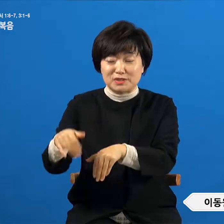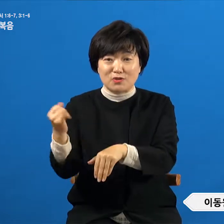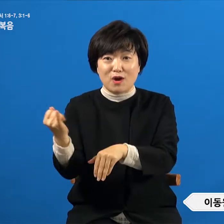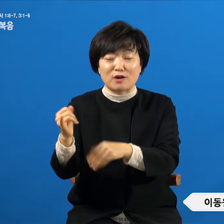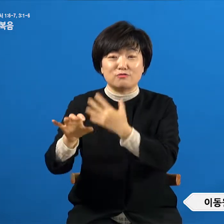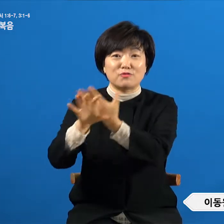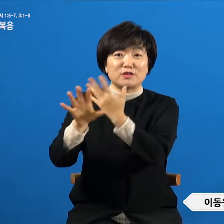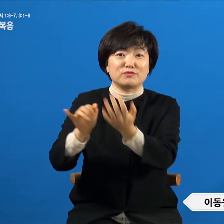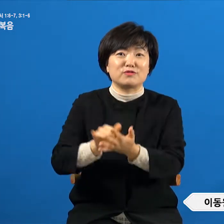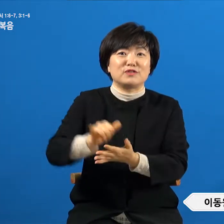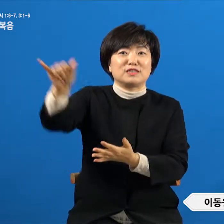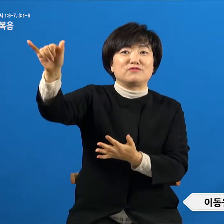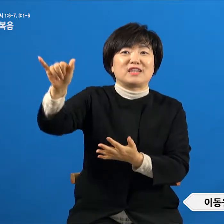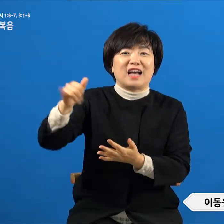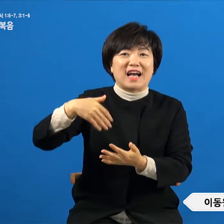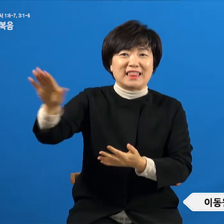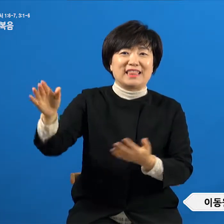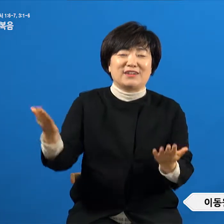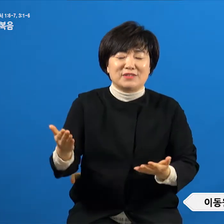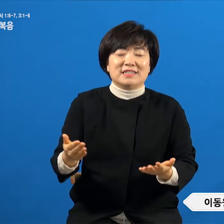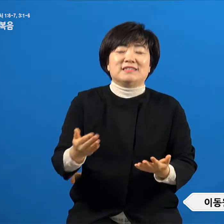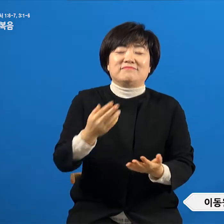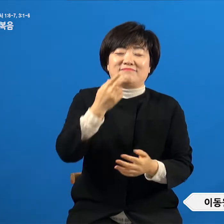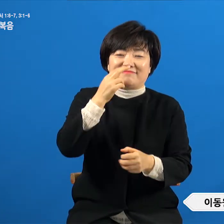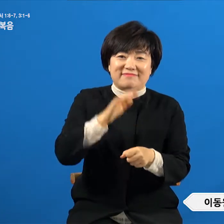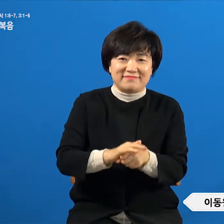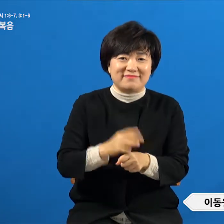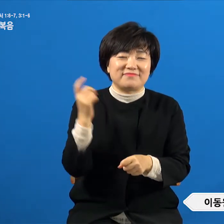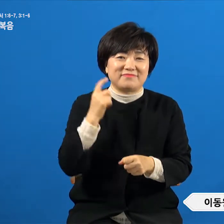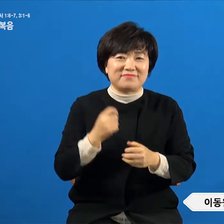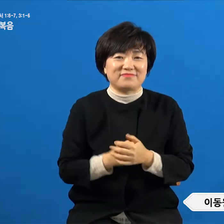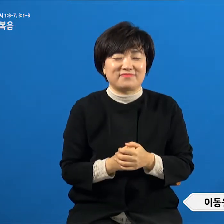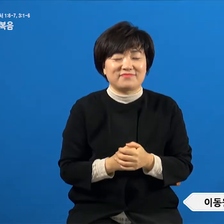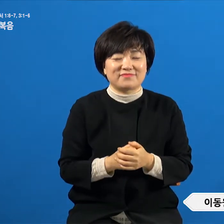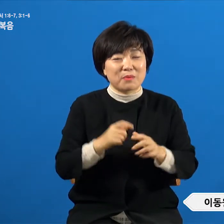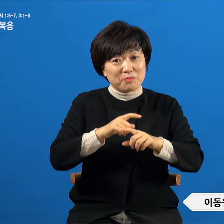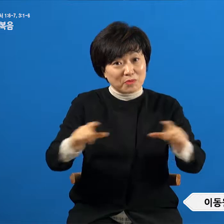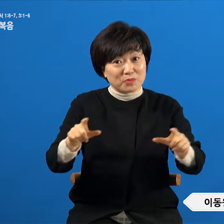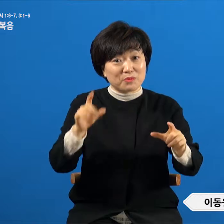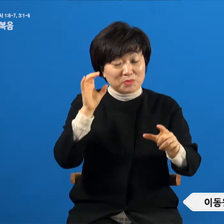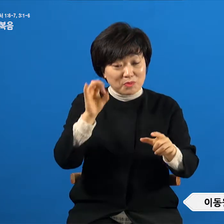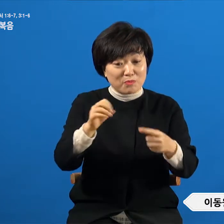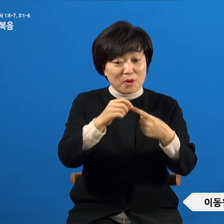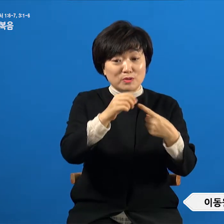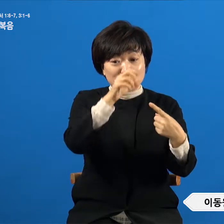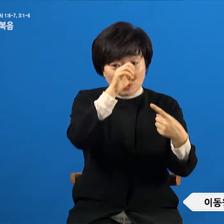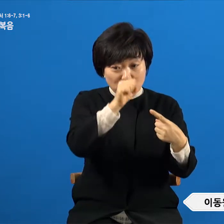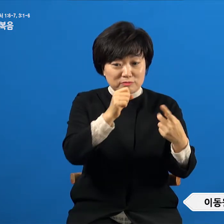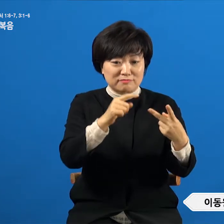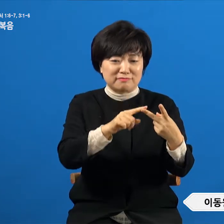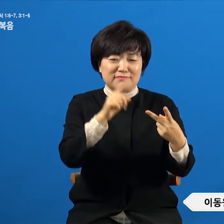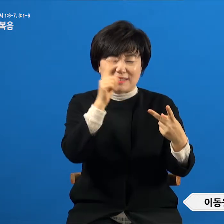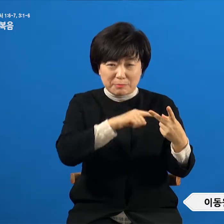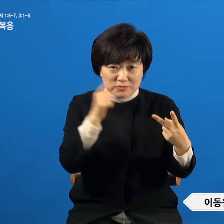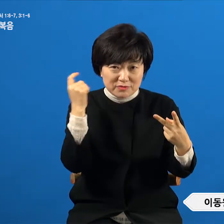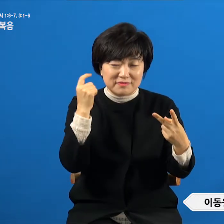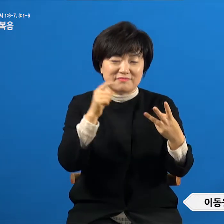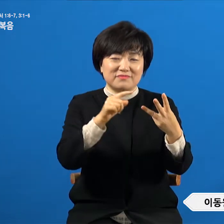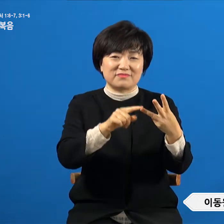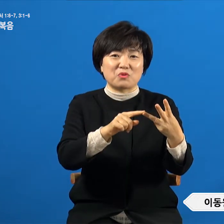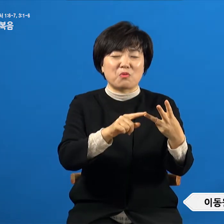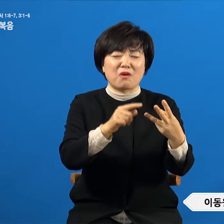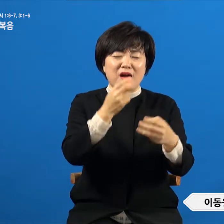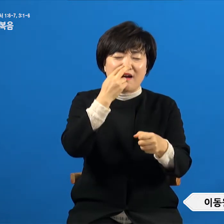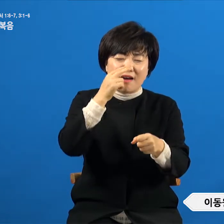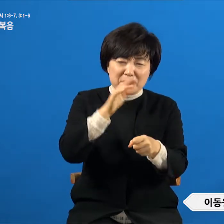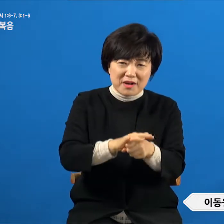우리는 인생을 살면서 그런 좋은 소식, 나쁜 소식, 그리고 환장할 소식을 함께 경험하게 됩니다. 그런데